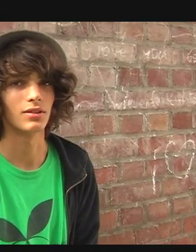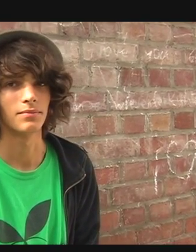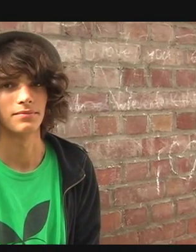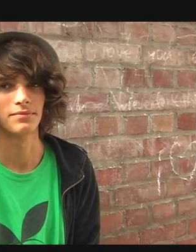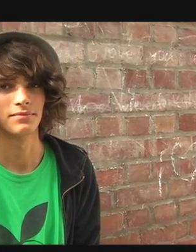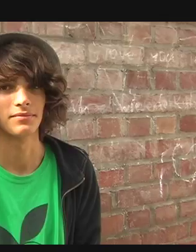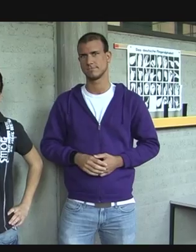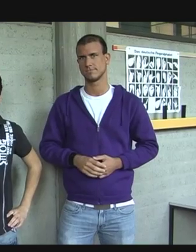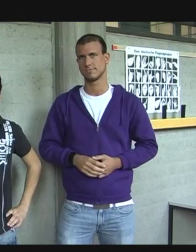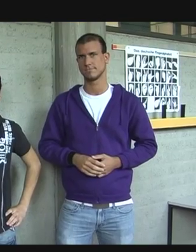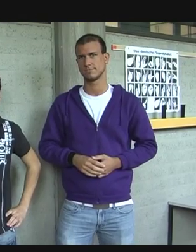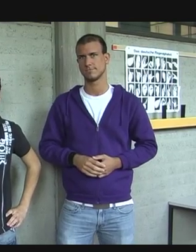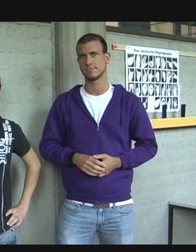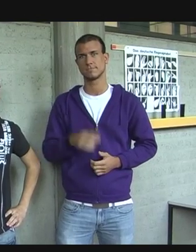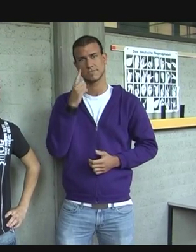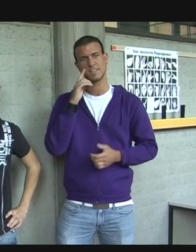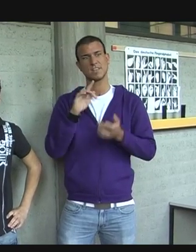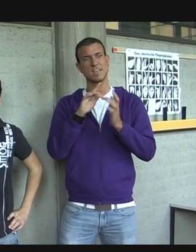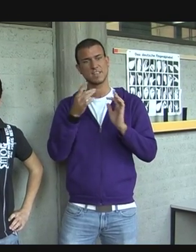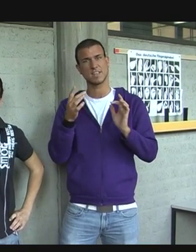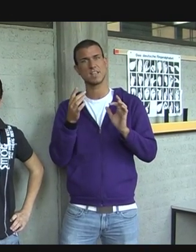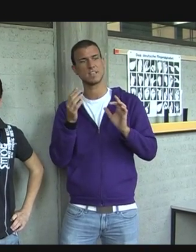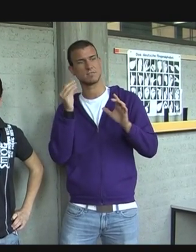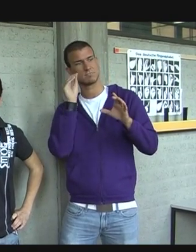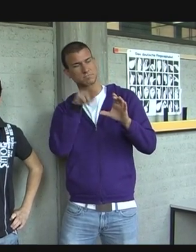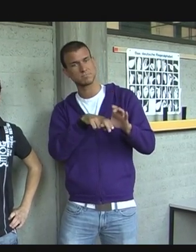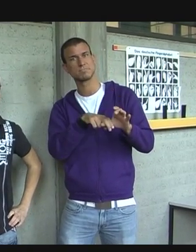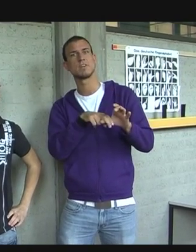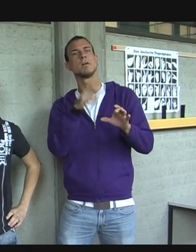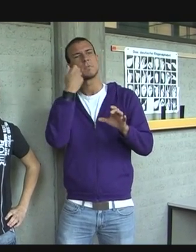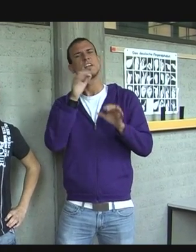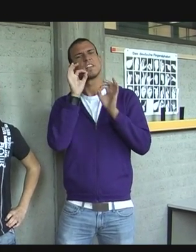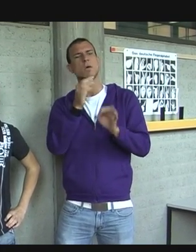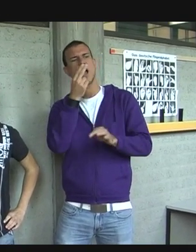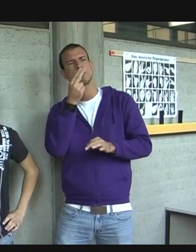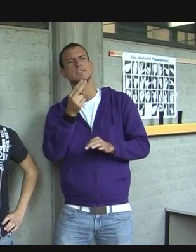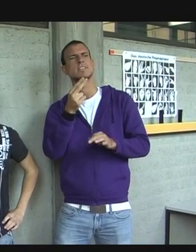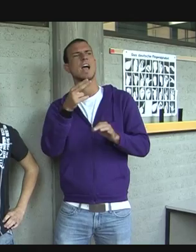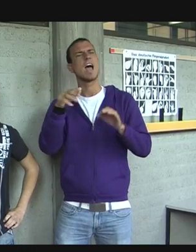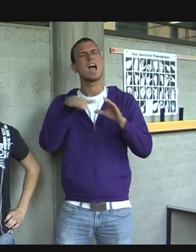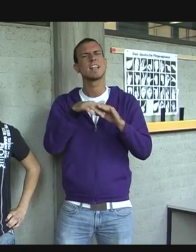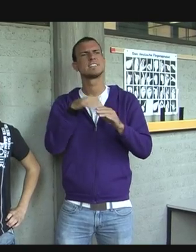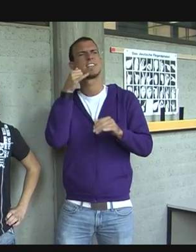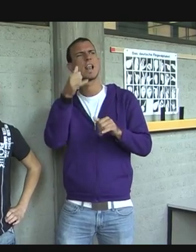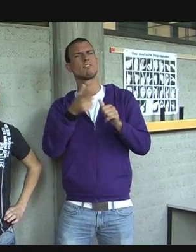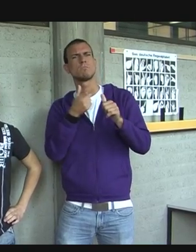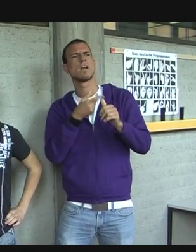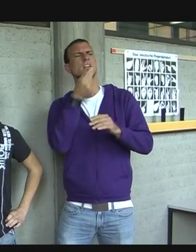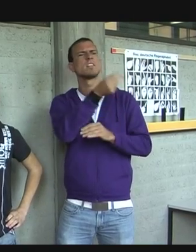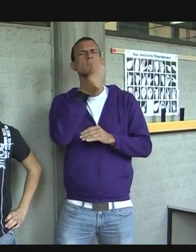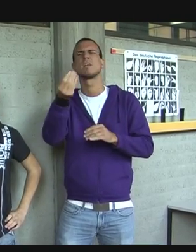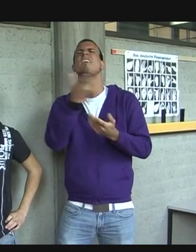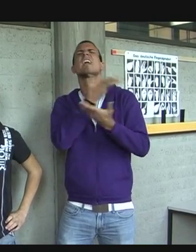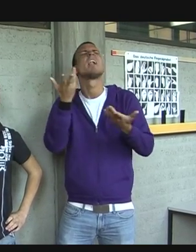zu sichern. Wenn man im Internet ist, soll man auf jeden Fall aufpassen, dass man keine Adresse und keine Telefonnummer weitergibt, egal wo man sich